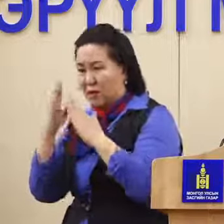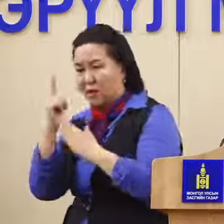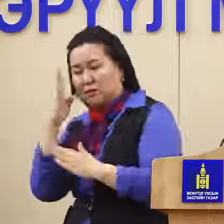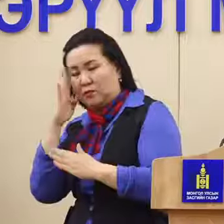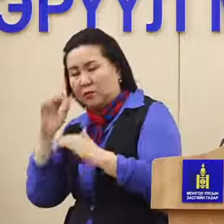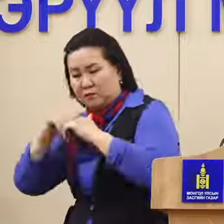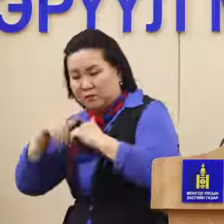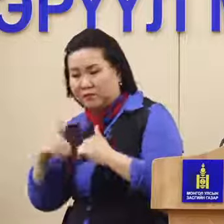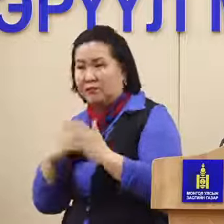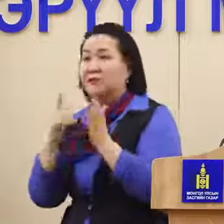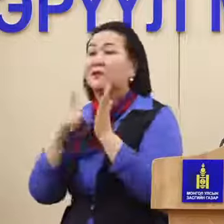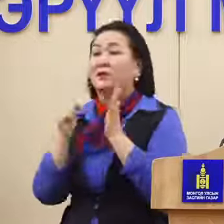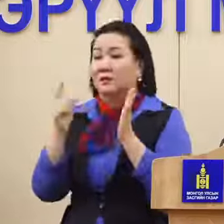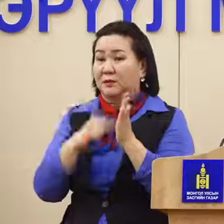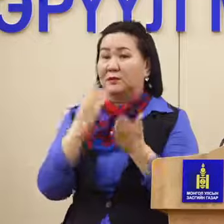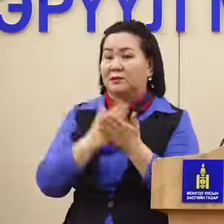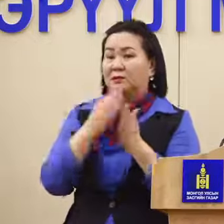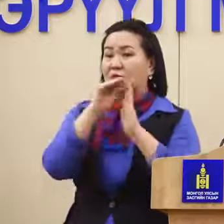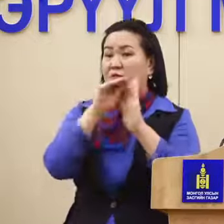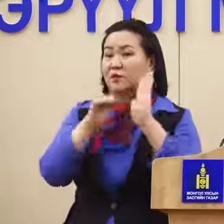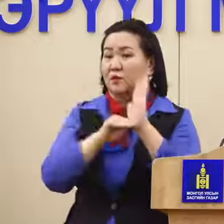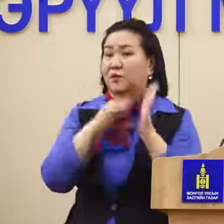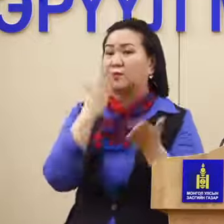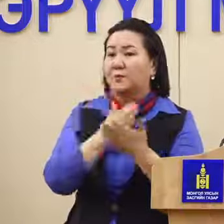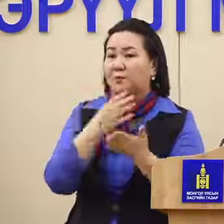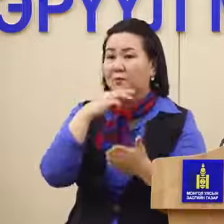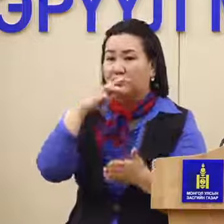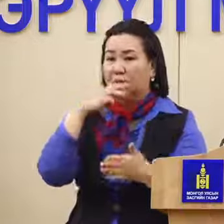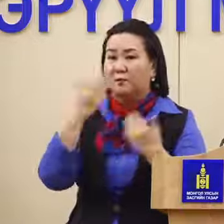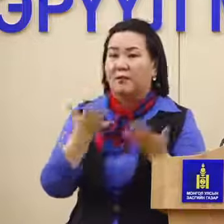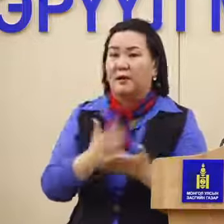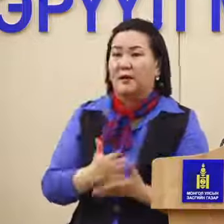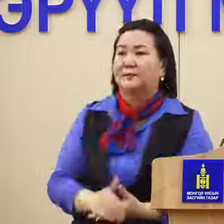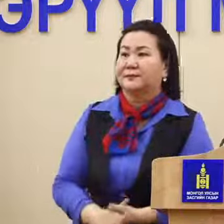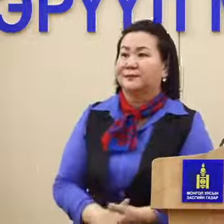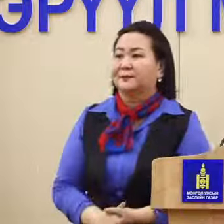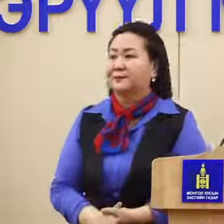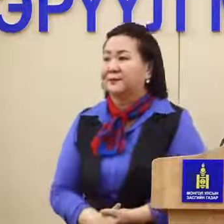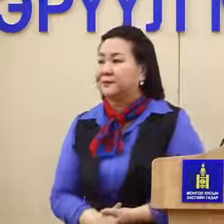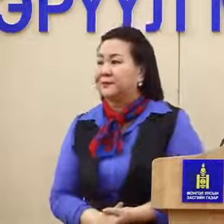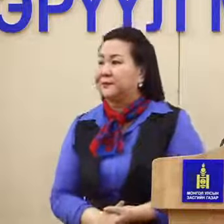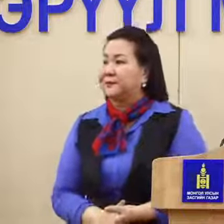хоног тусгаарлах ийм одоо журам зөвлөмж гарган мөрдөж ажиллаж байгаа.